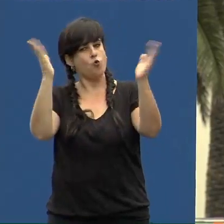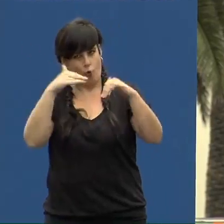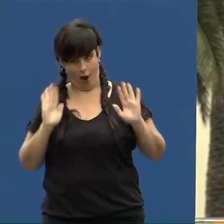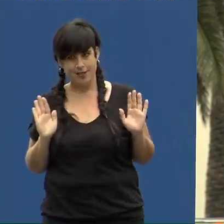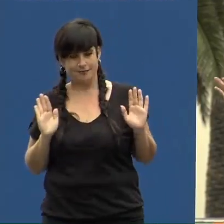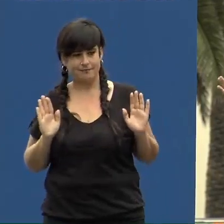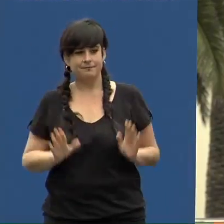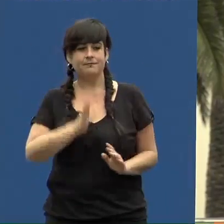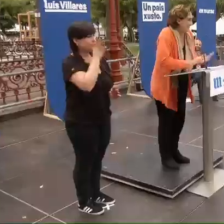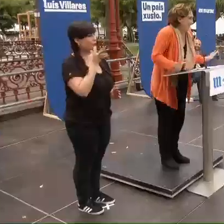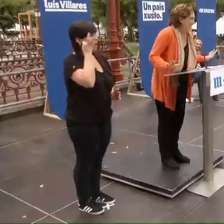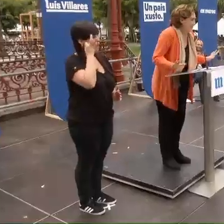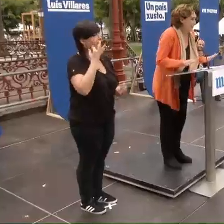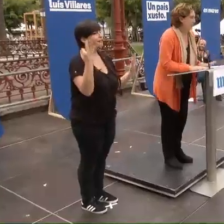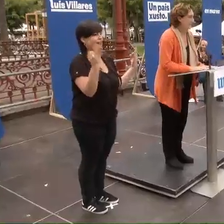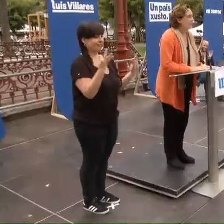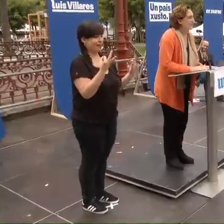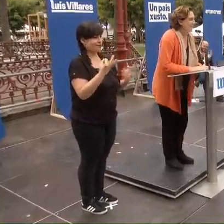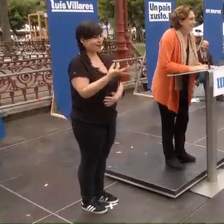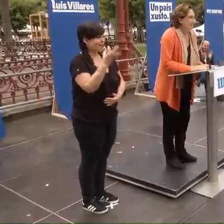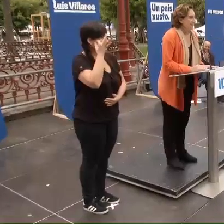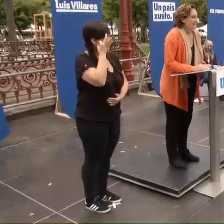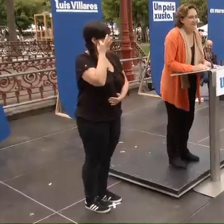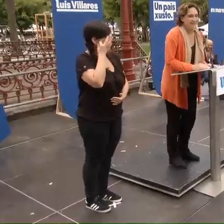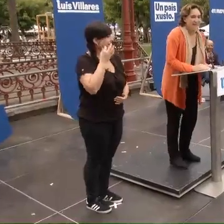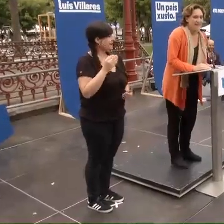Porque las mujeres estamos.